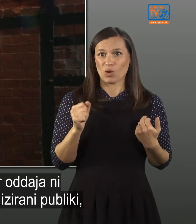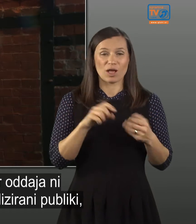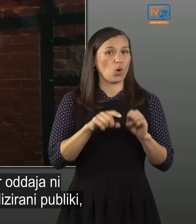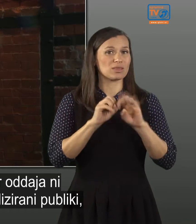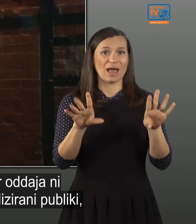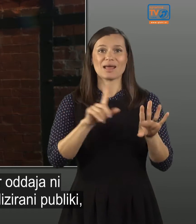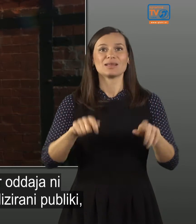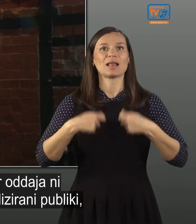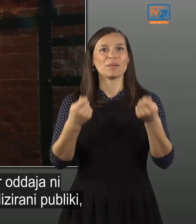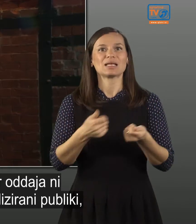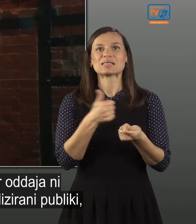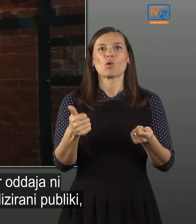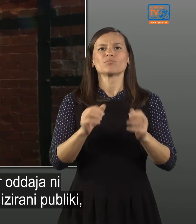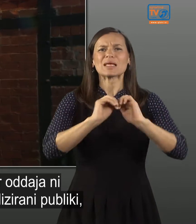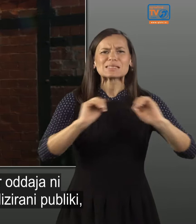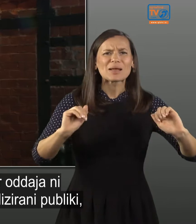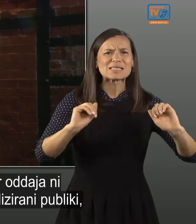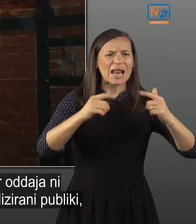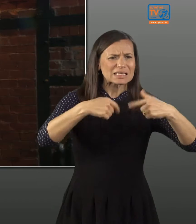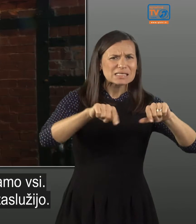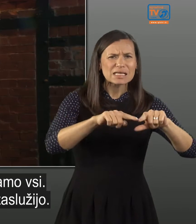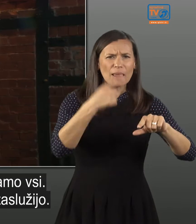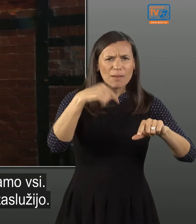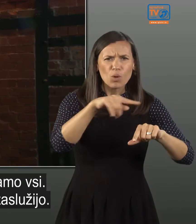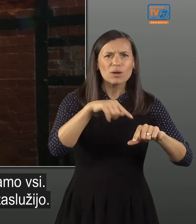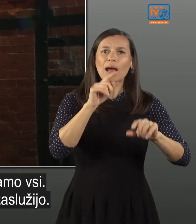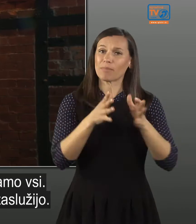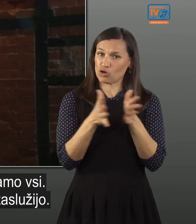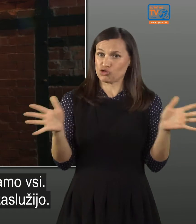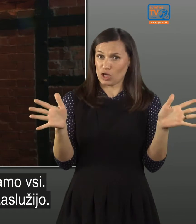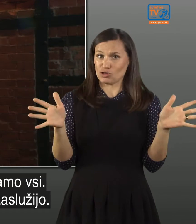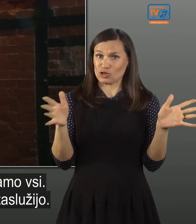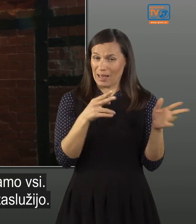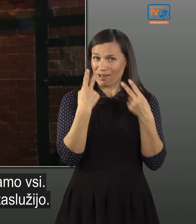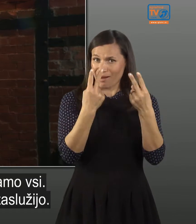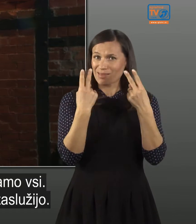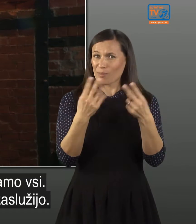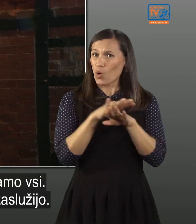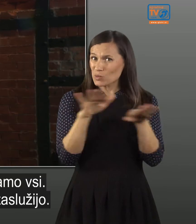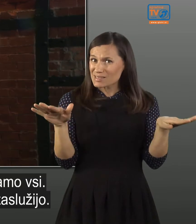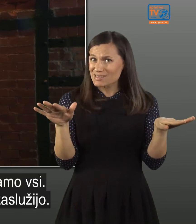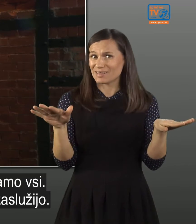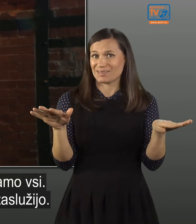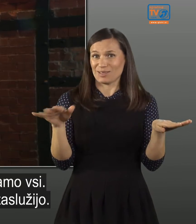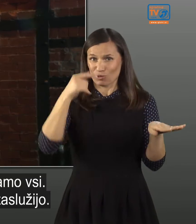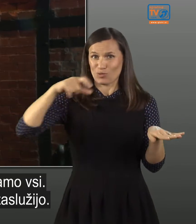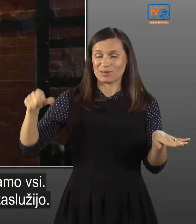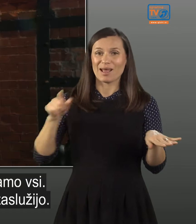ni oddaja namenjena le specializirani publiki, ampak širše. Gledamo jo vsi pravzaprav in si seveda